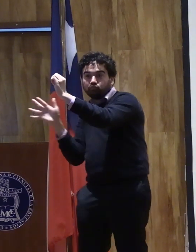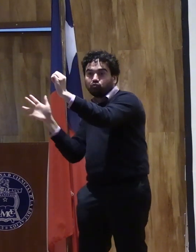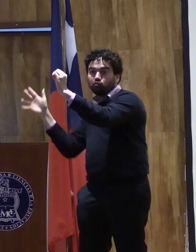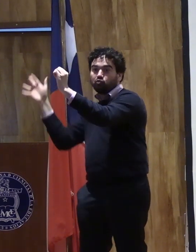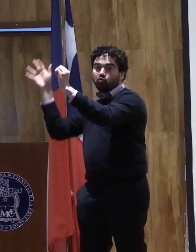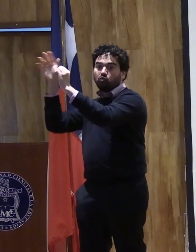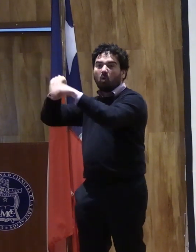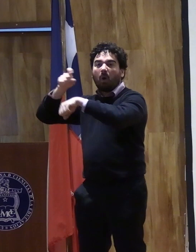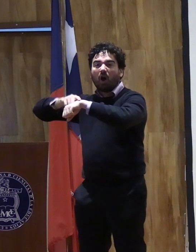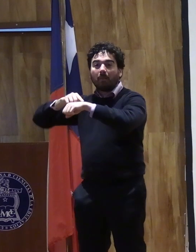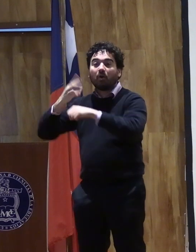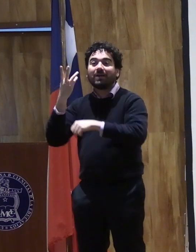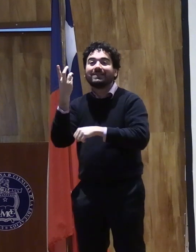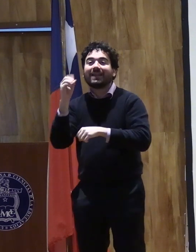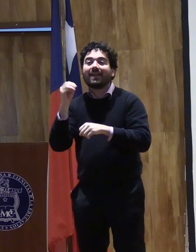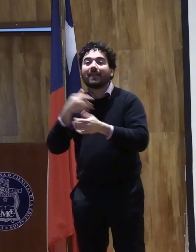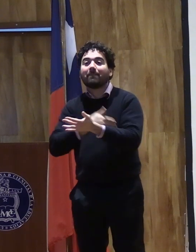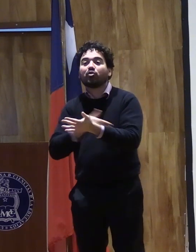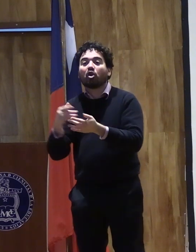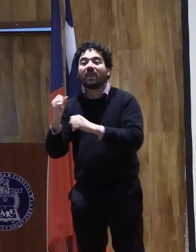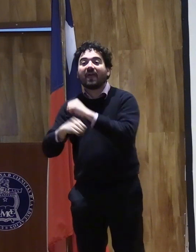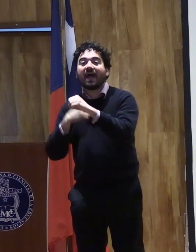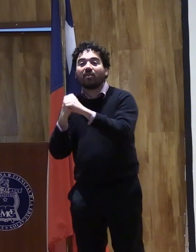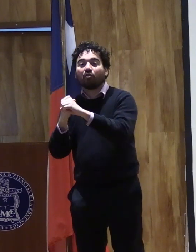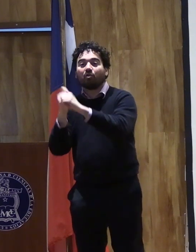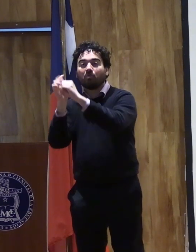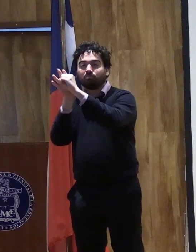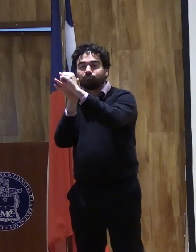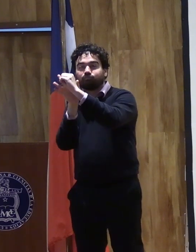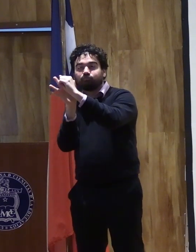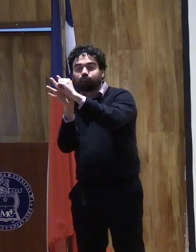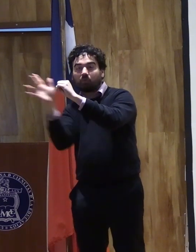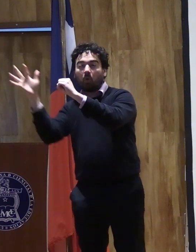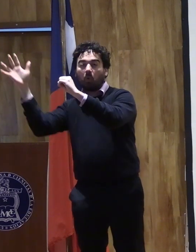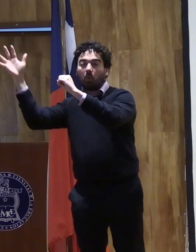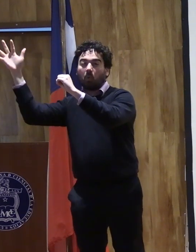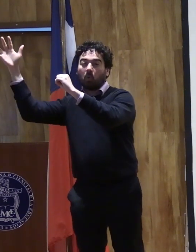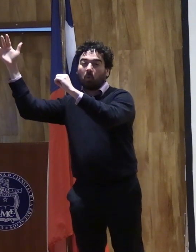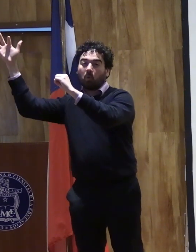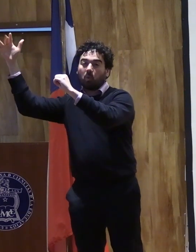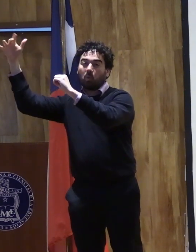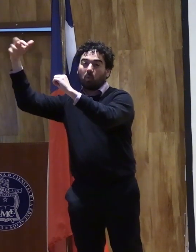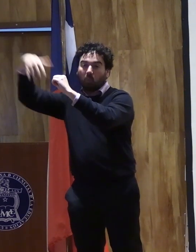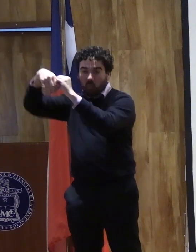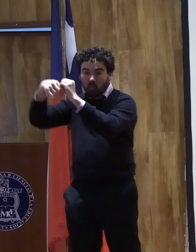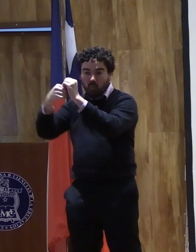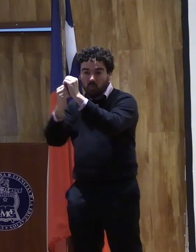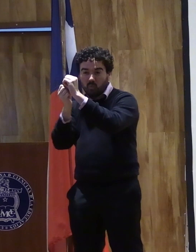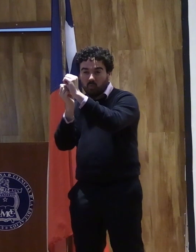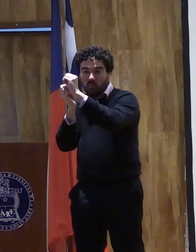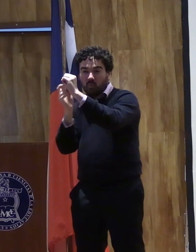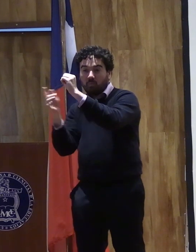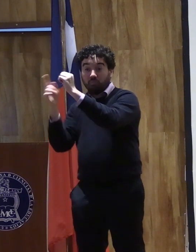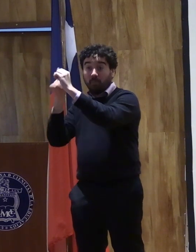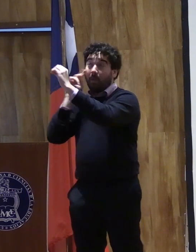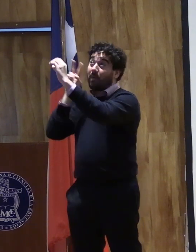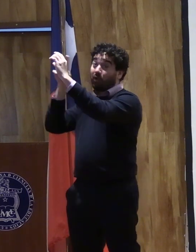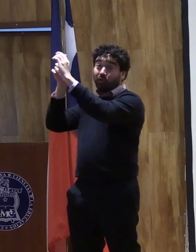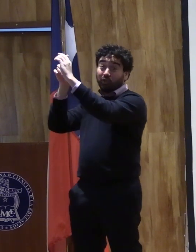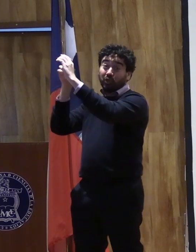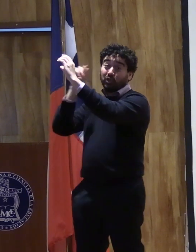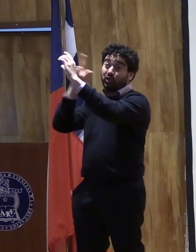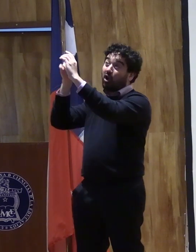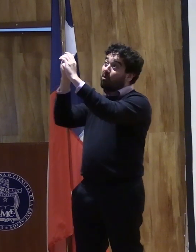Entonces, lo que estamos viendo ahora en la superficie, que están tirando fotones para todos los lados,